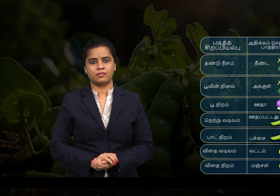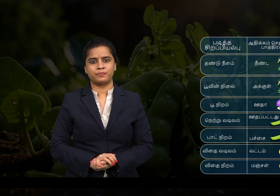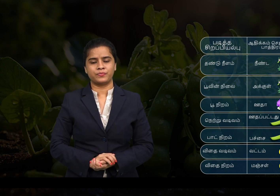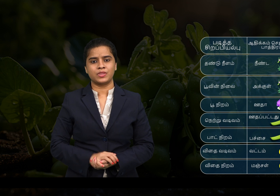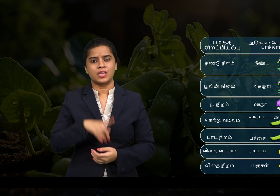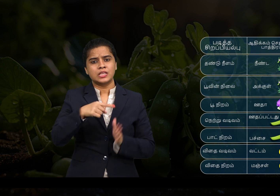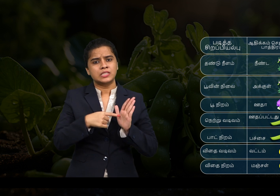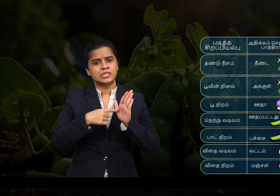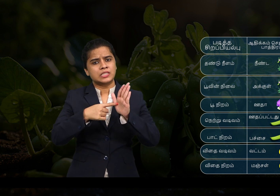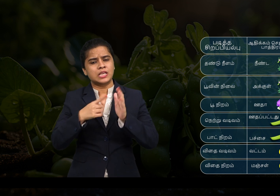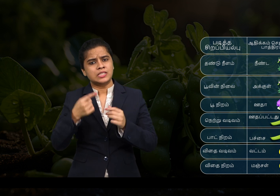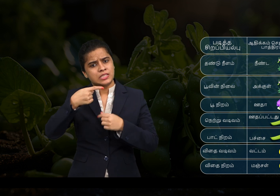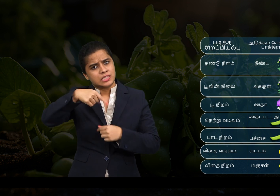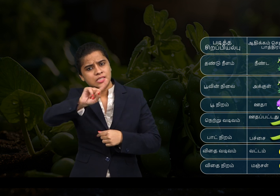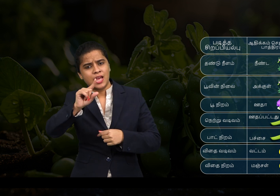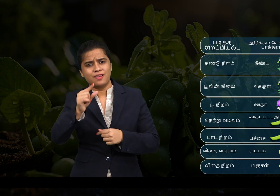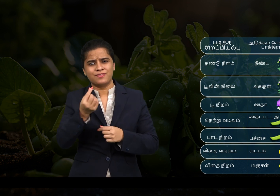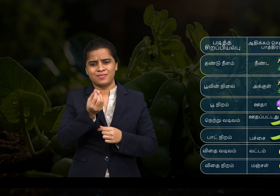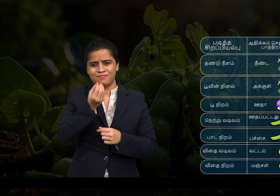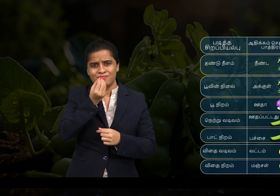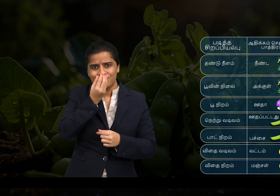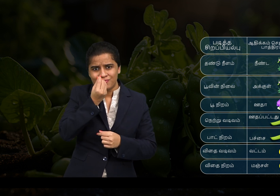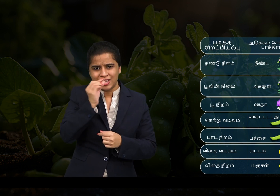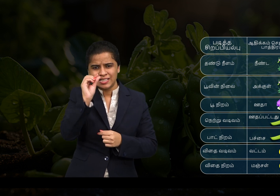அவை சுய மகரந்த சேர்க்கை